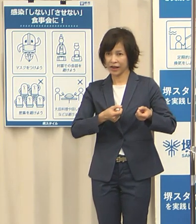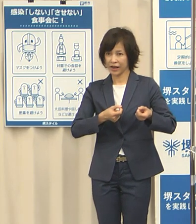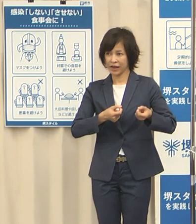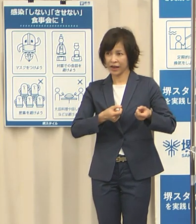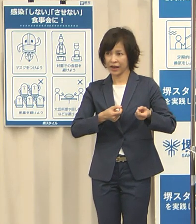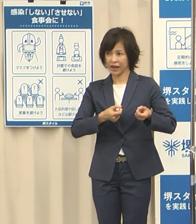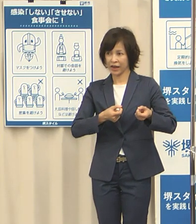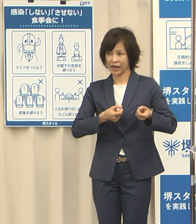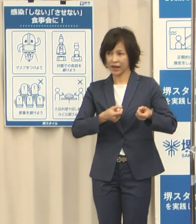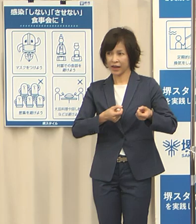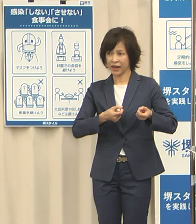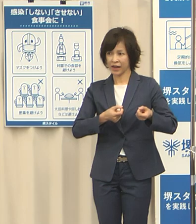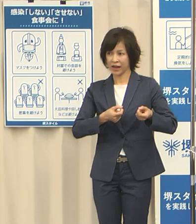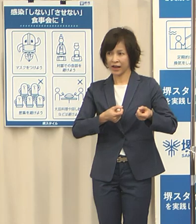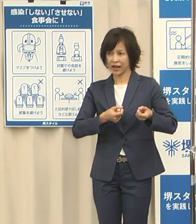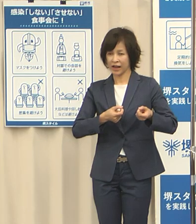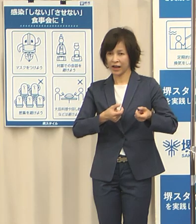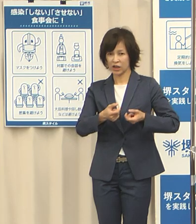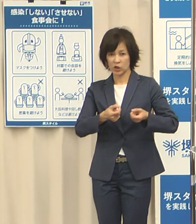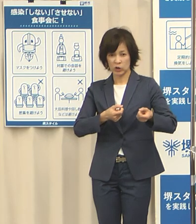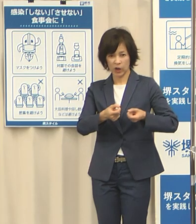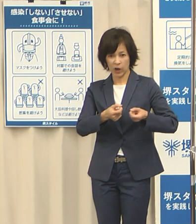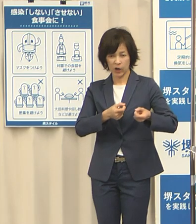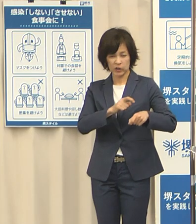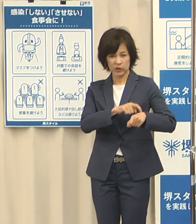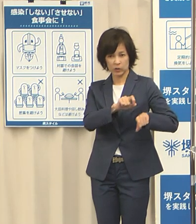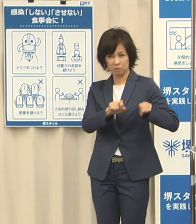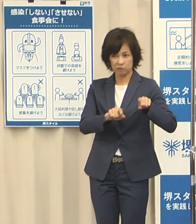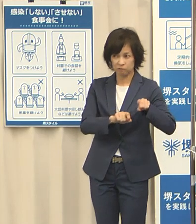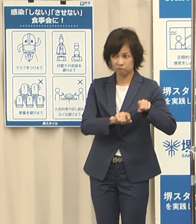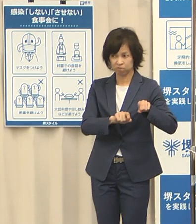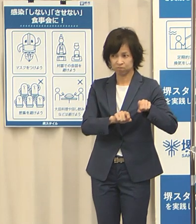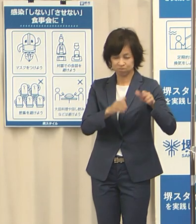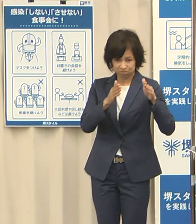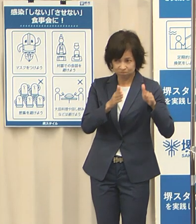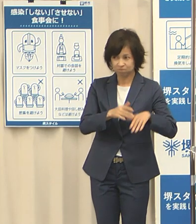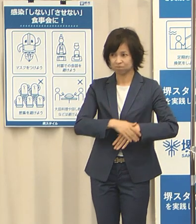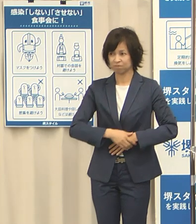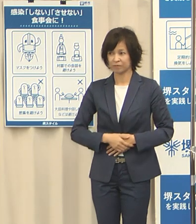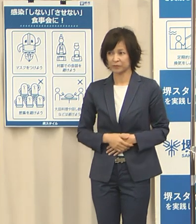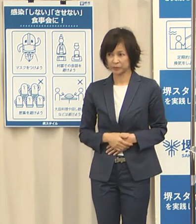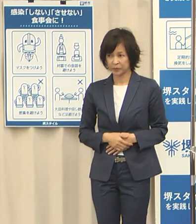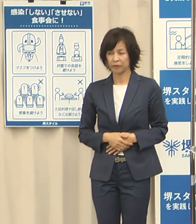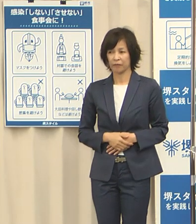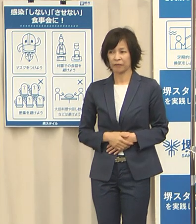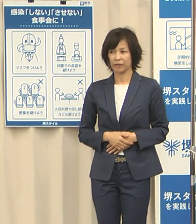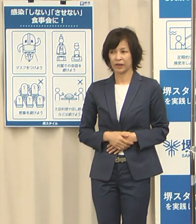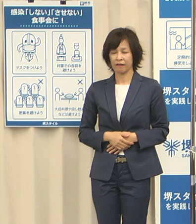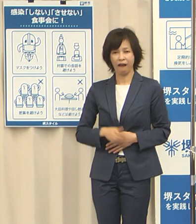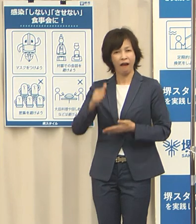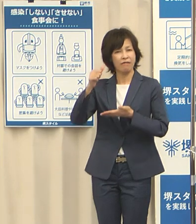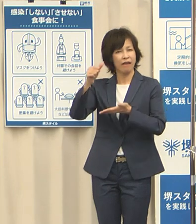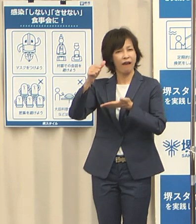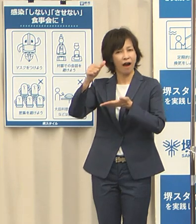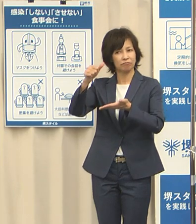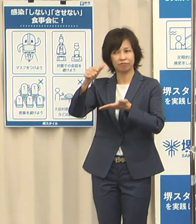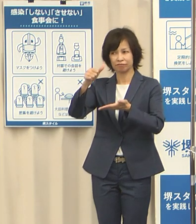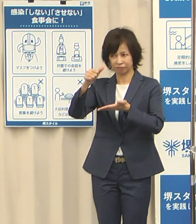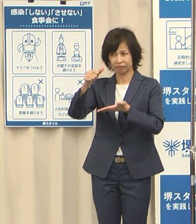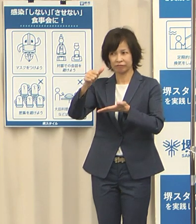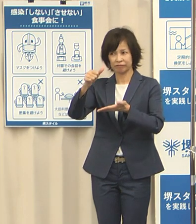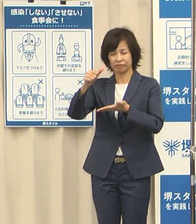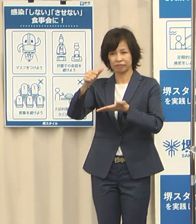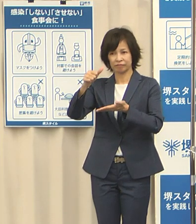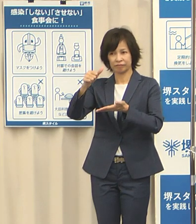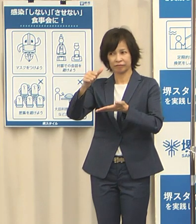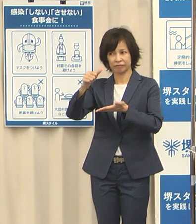なかなか、調整にこう勢力が費やされてしまってですね、なかなかその提案がかえって